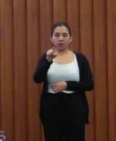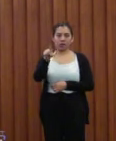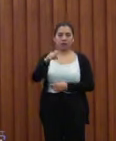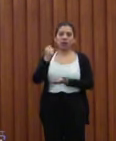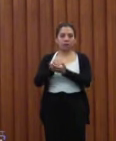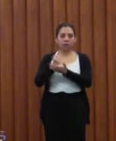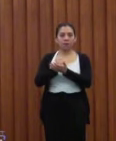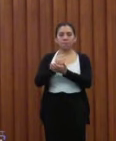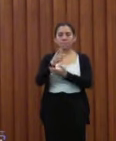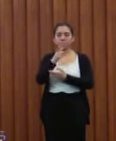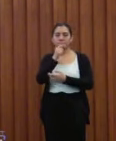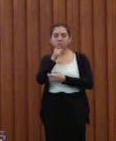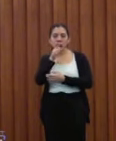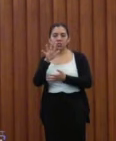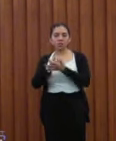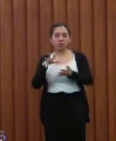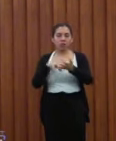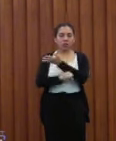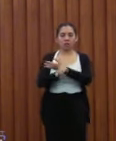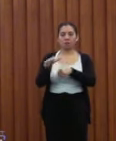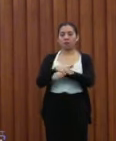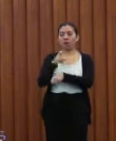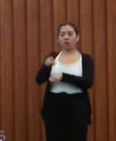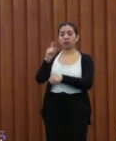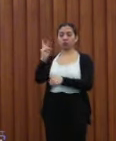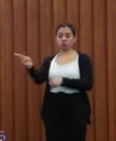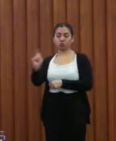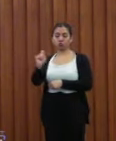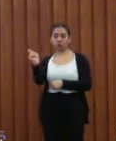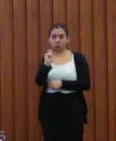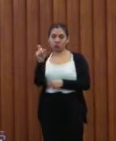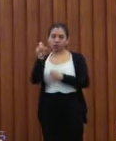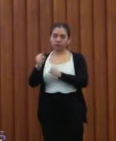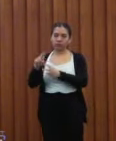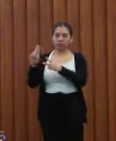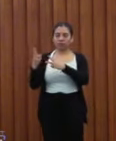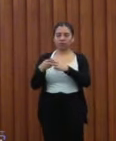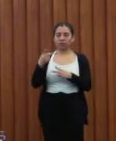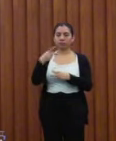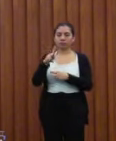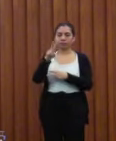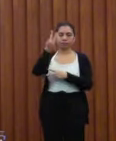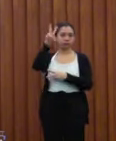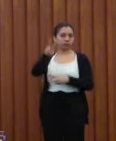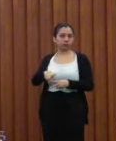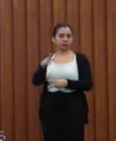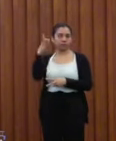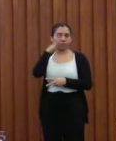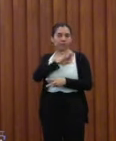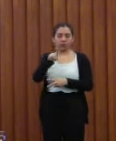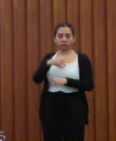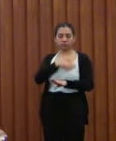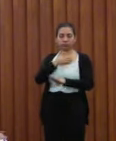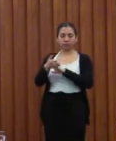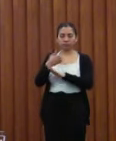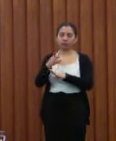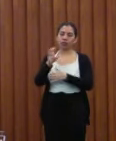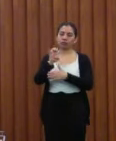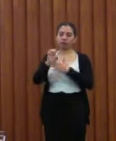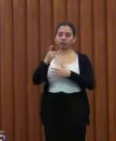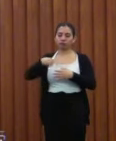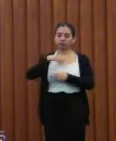quizás aquí nos van a informar de algo al respecto. Y muy